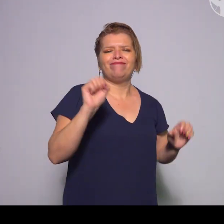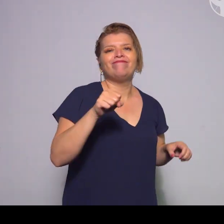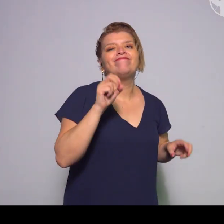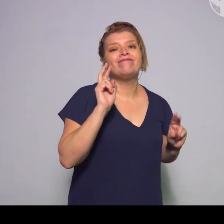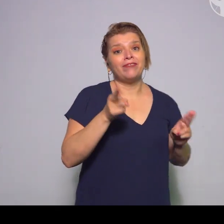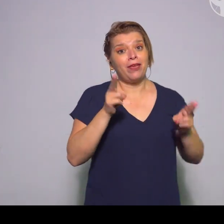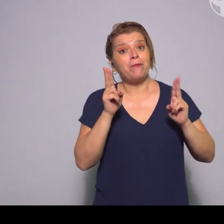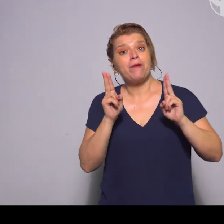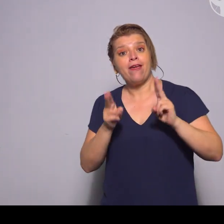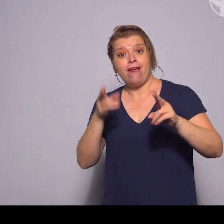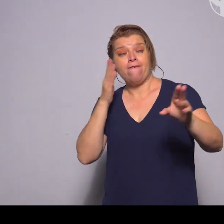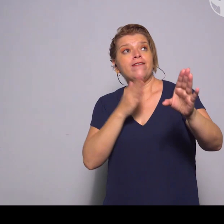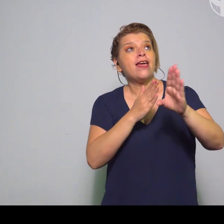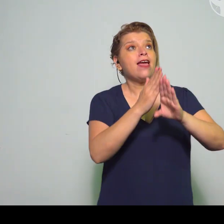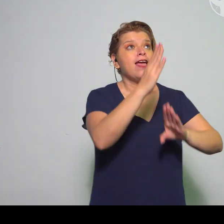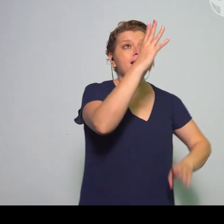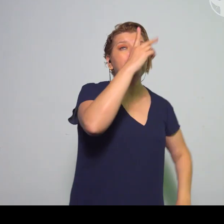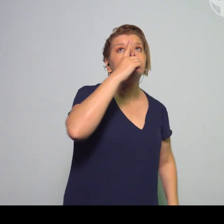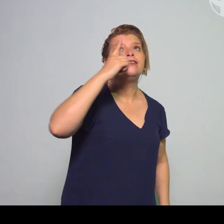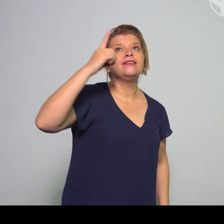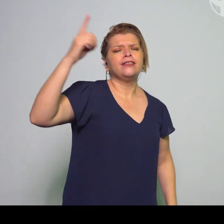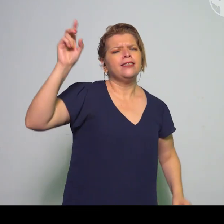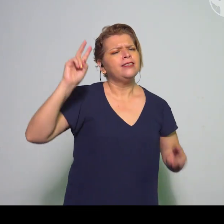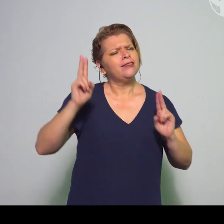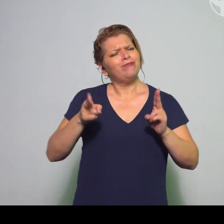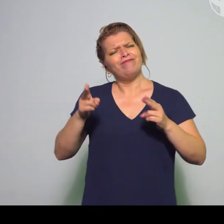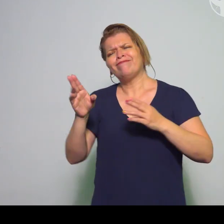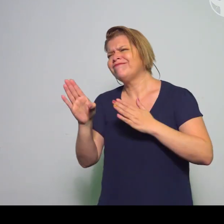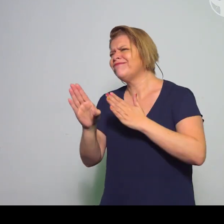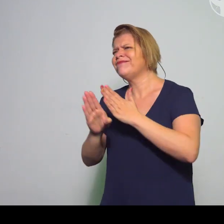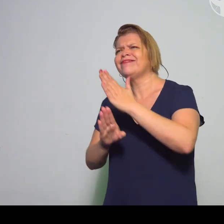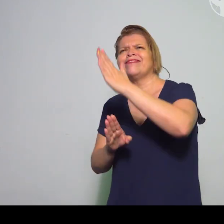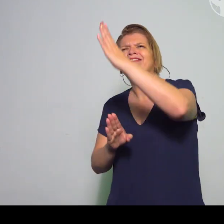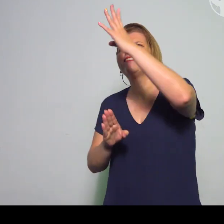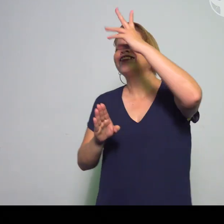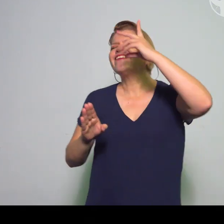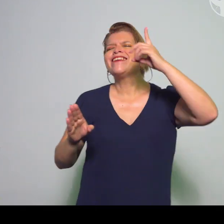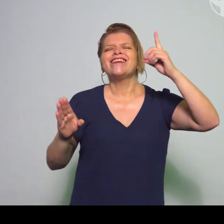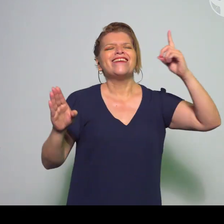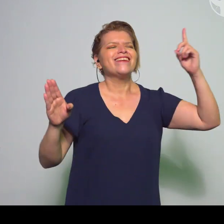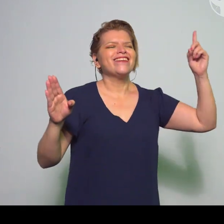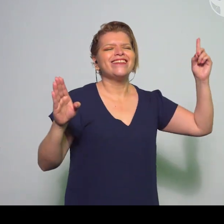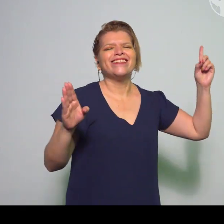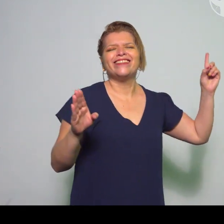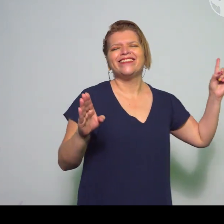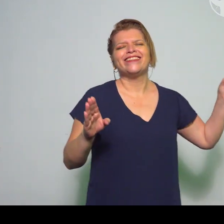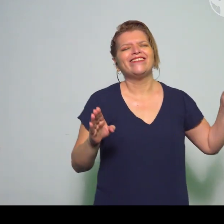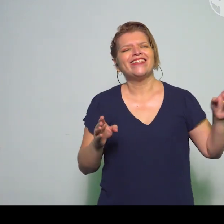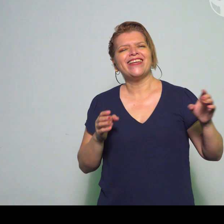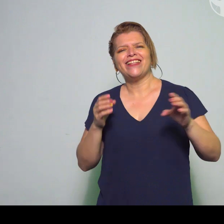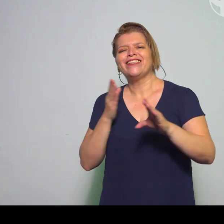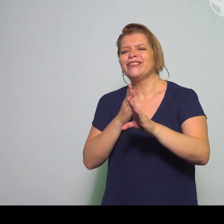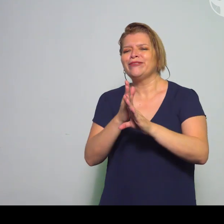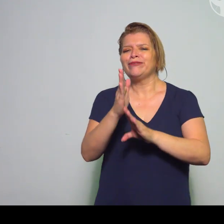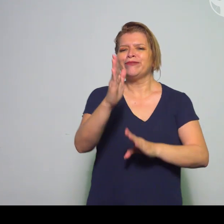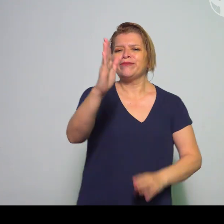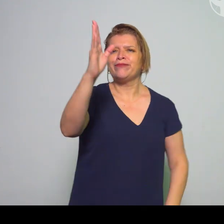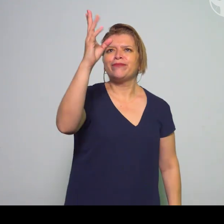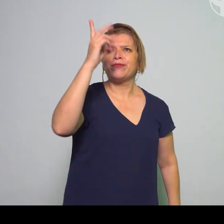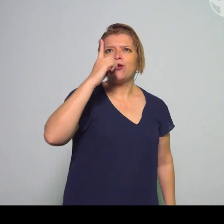fidelidad. Tú eres fiel Dios, fiel Dios,